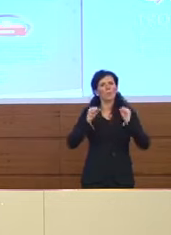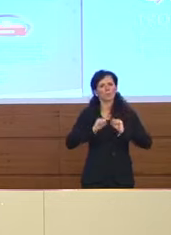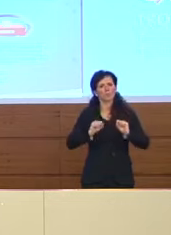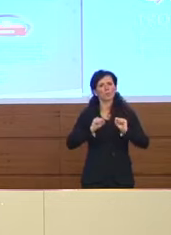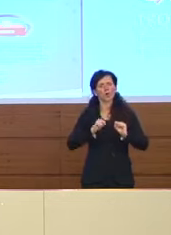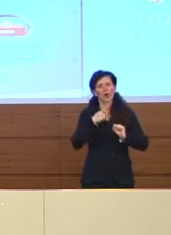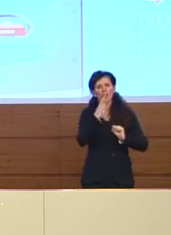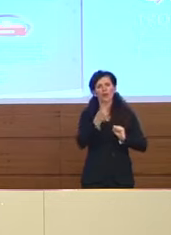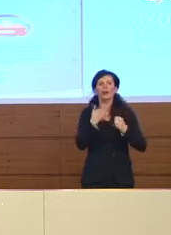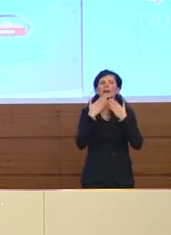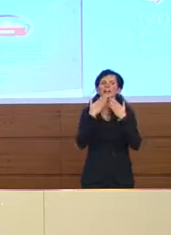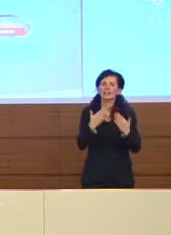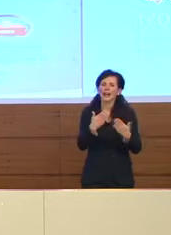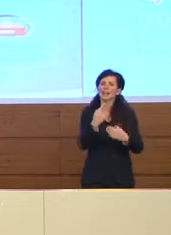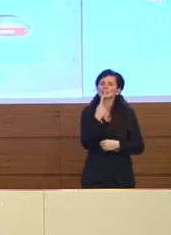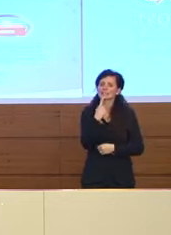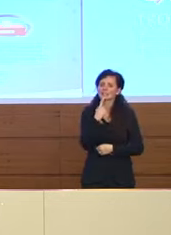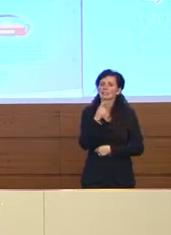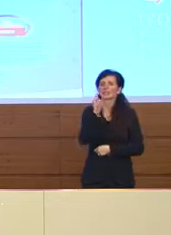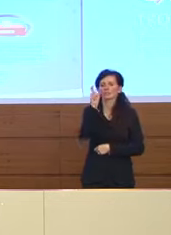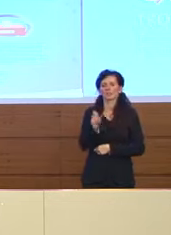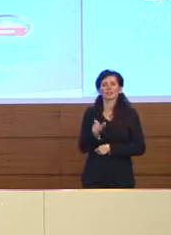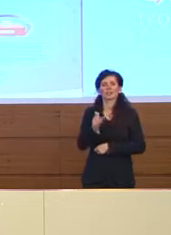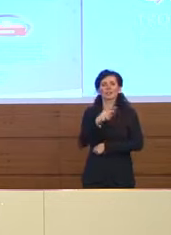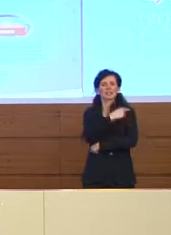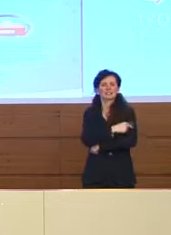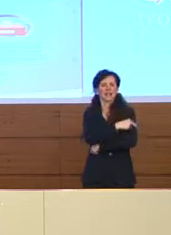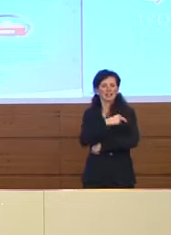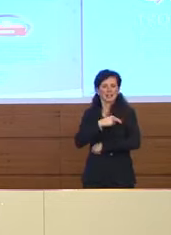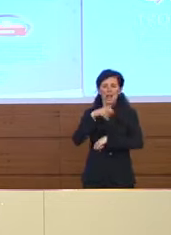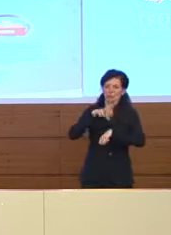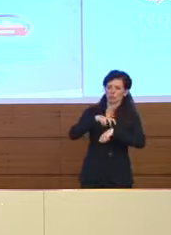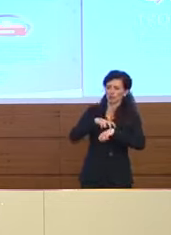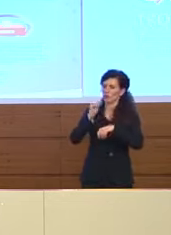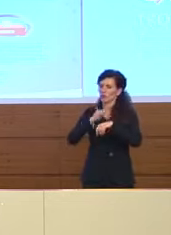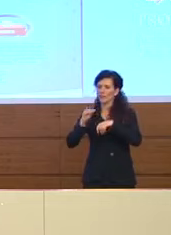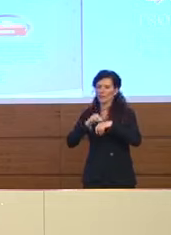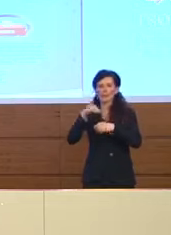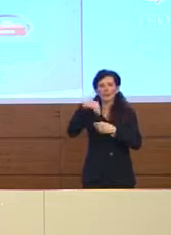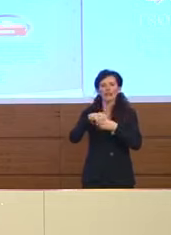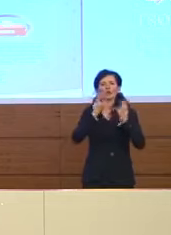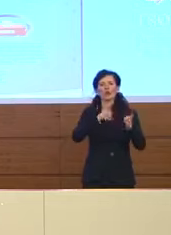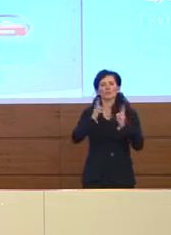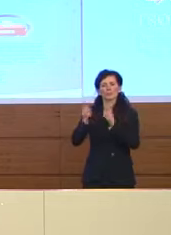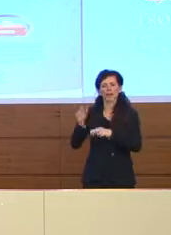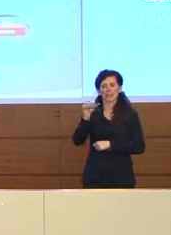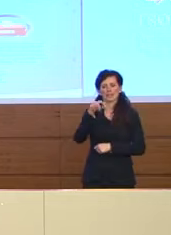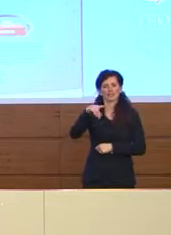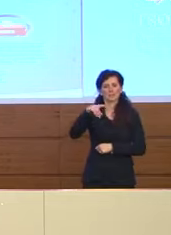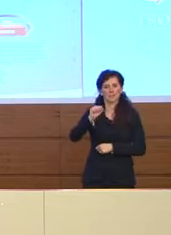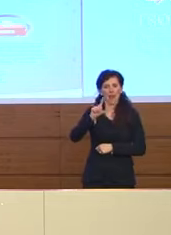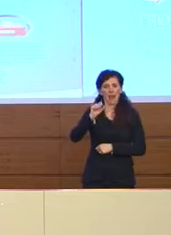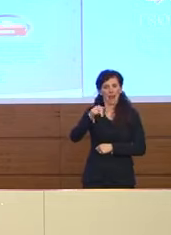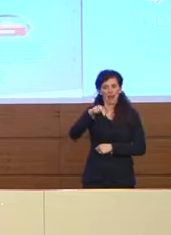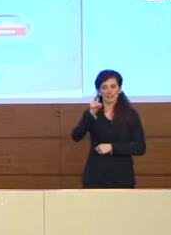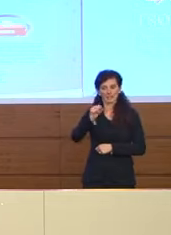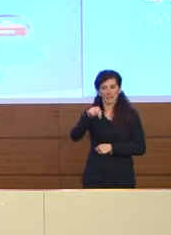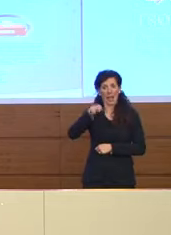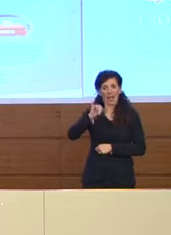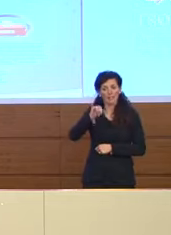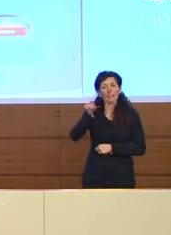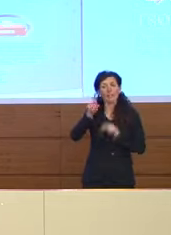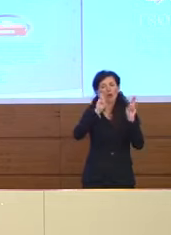stato fatto dai sanitari dello spallanzani ti ricordo l'unico istituto di ricovero e cura a carattere scientifico